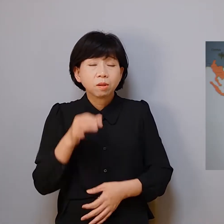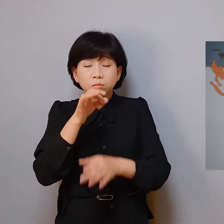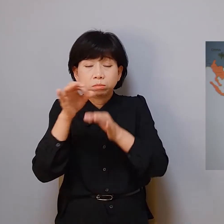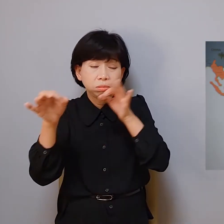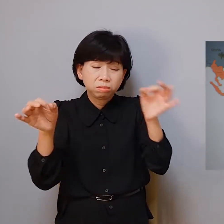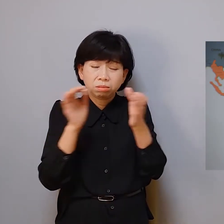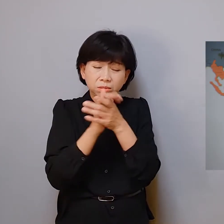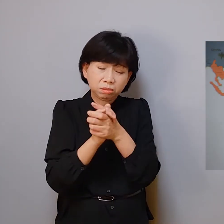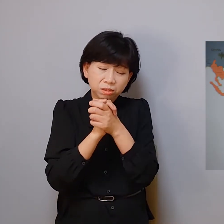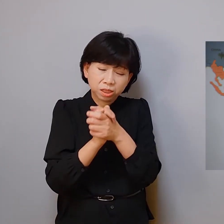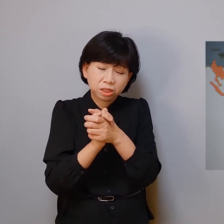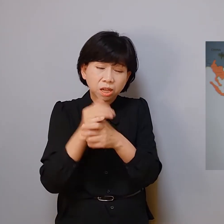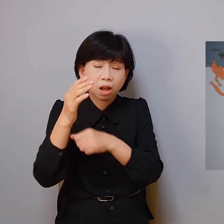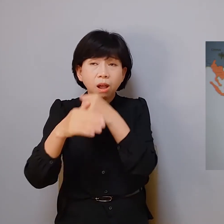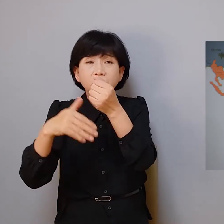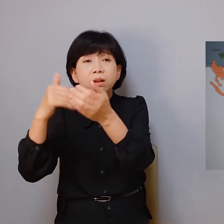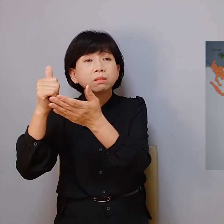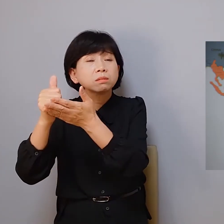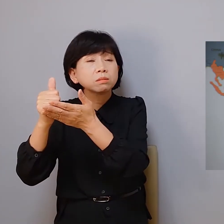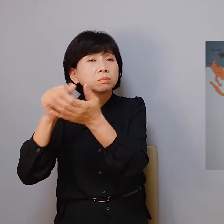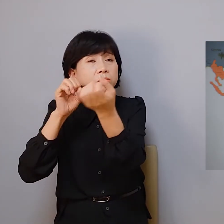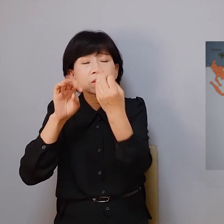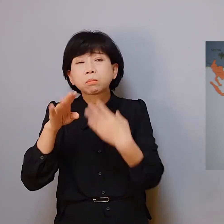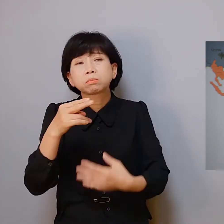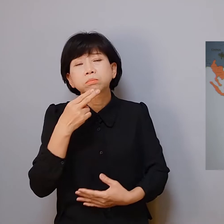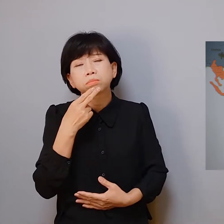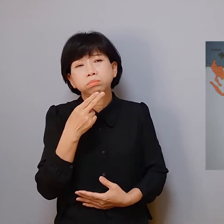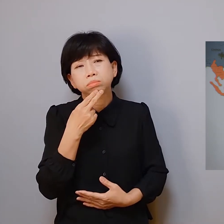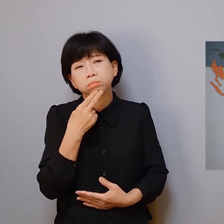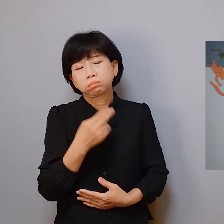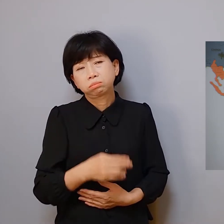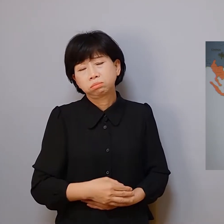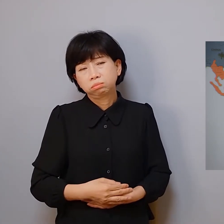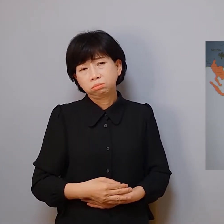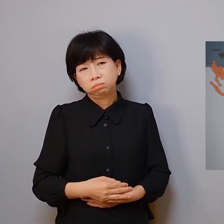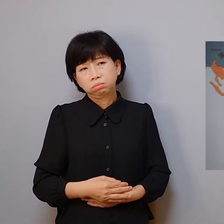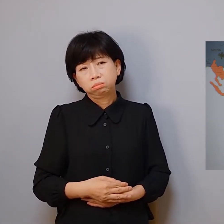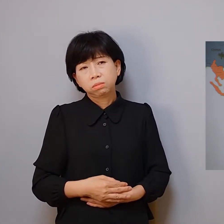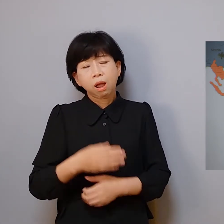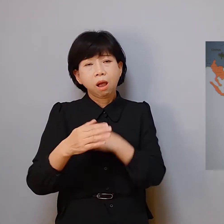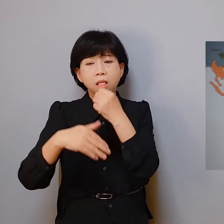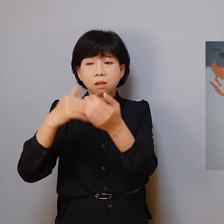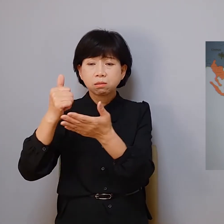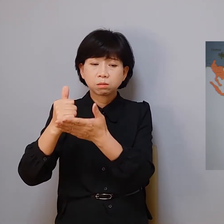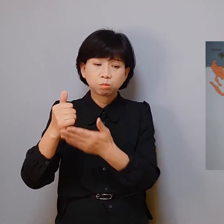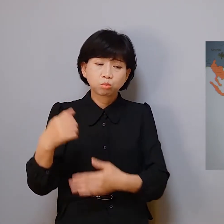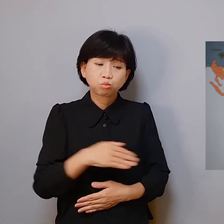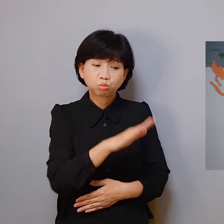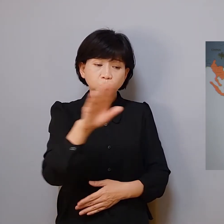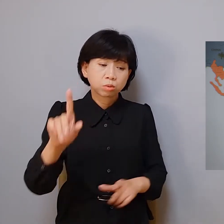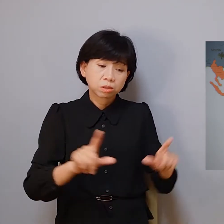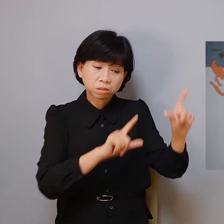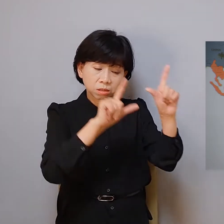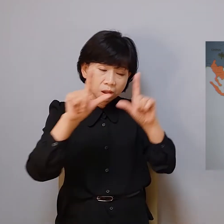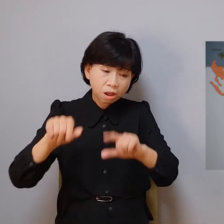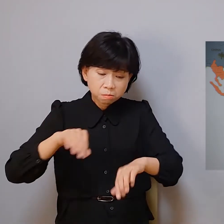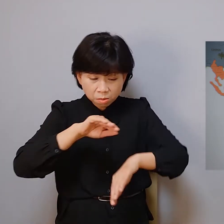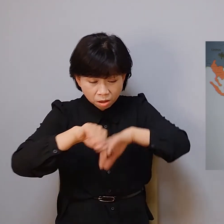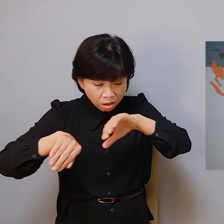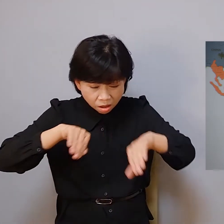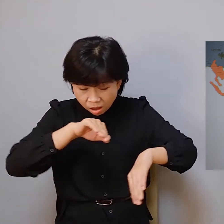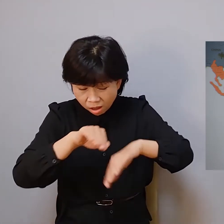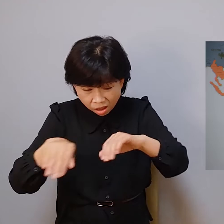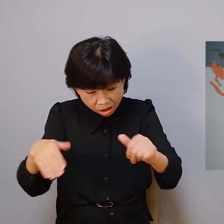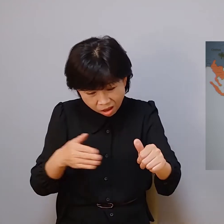아무리 부르짖어도 하나님은 듣지 않으시는 듯 보입니다. 하나님은 우리의 삶에 개입하지